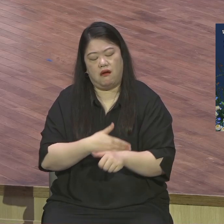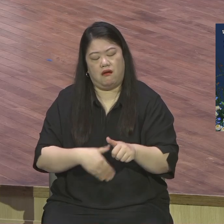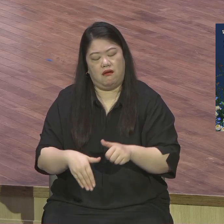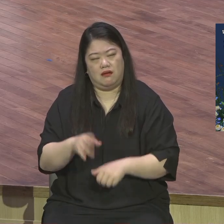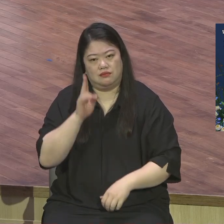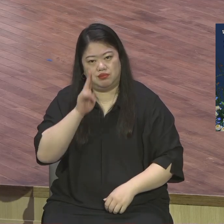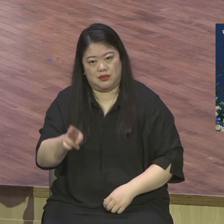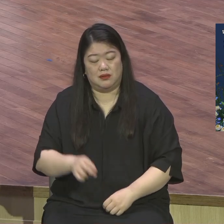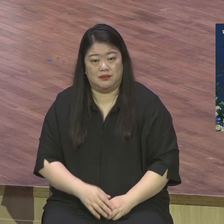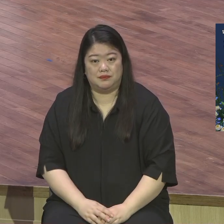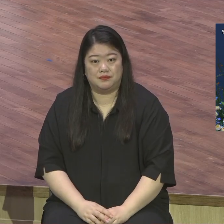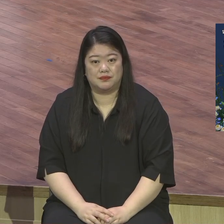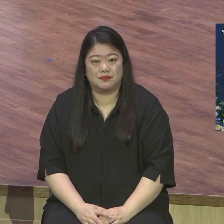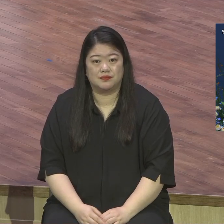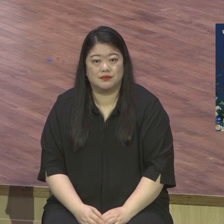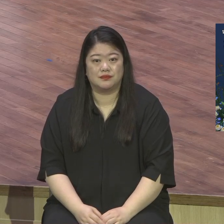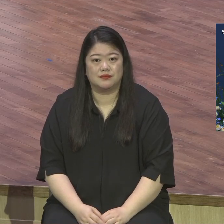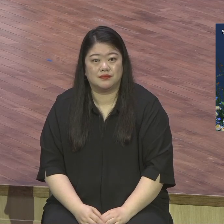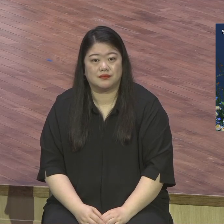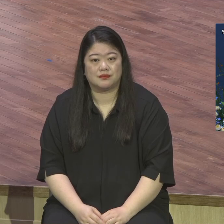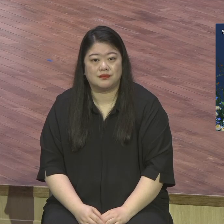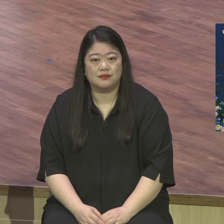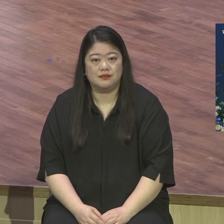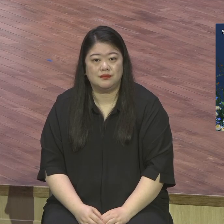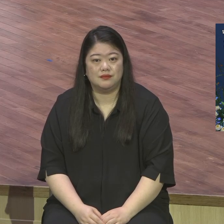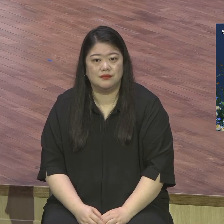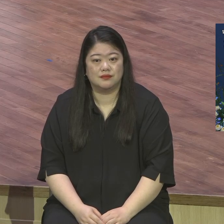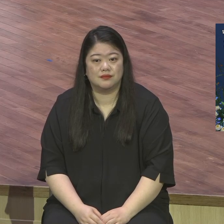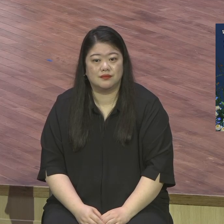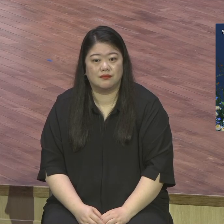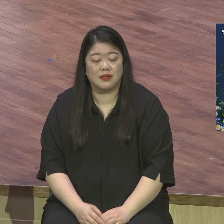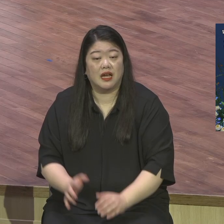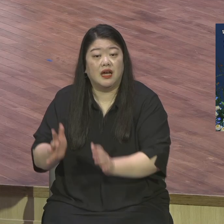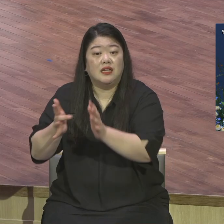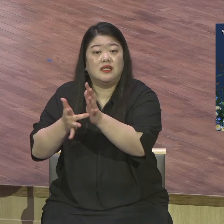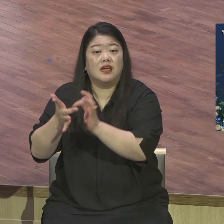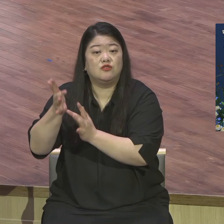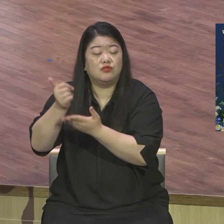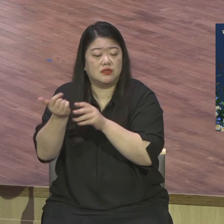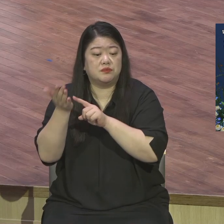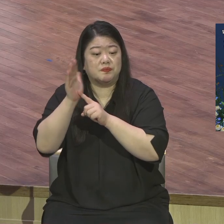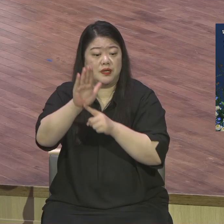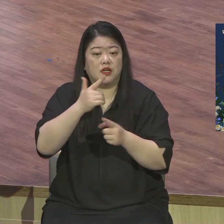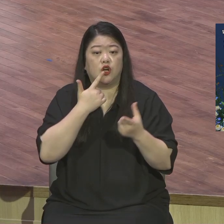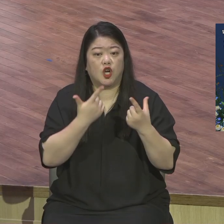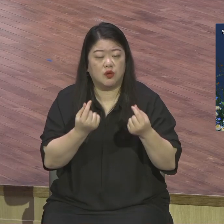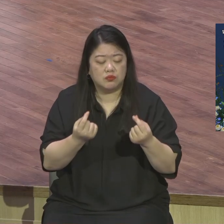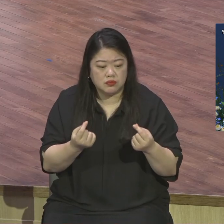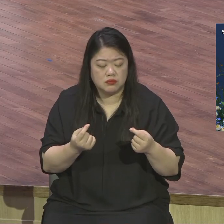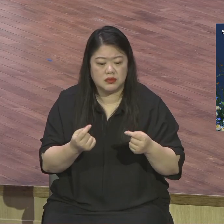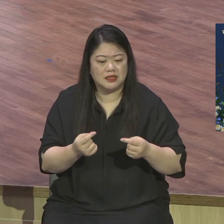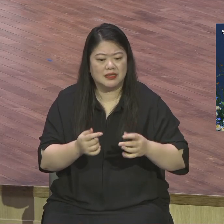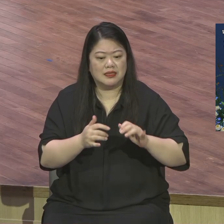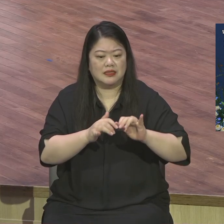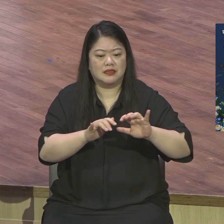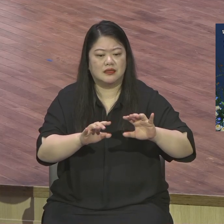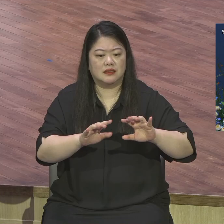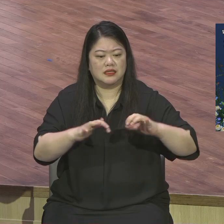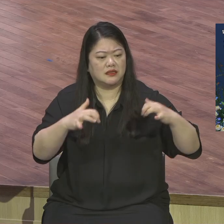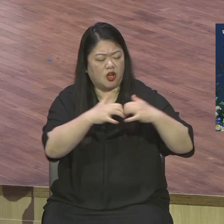예수님께서 말씀하신 말세의 징조가 지금 그대로 쫙 일어나고 있습니다 지금 현재